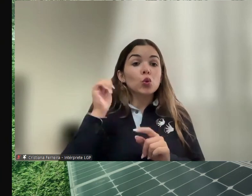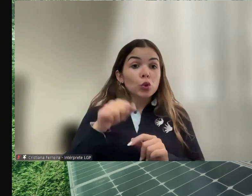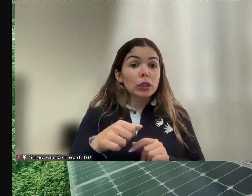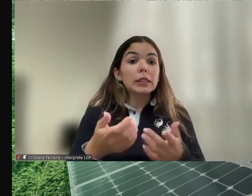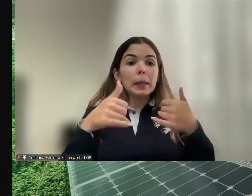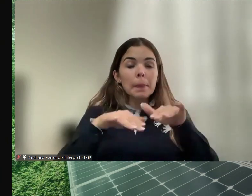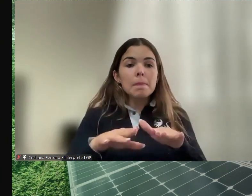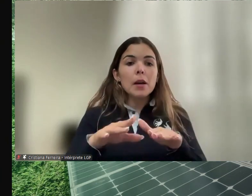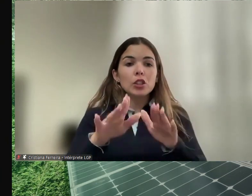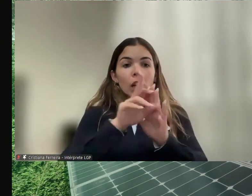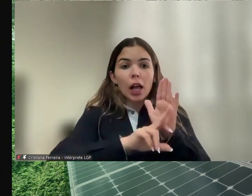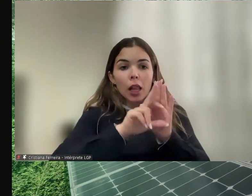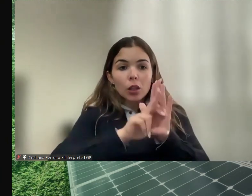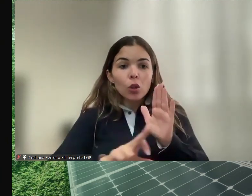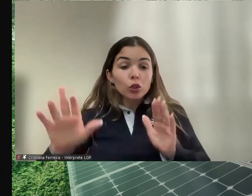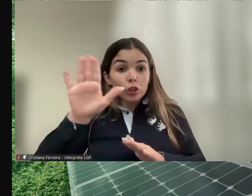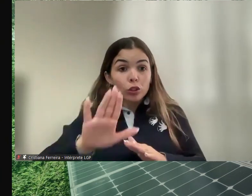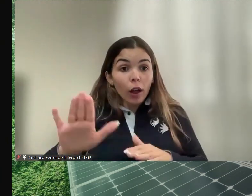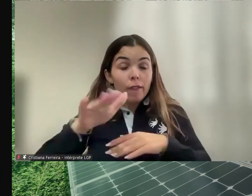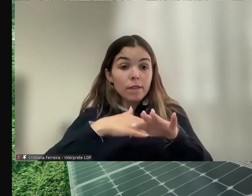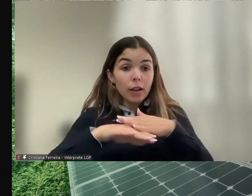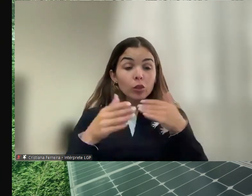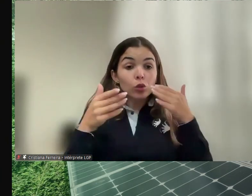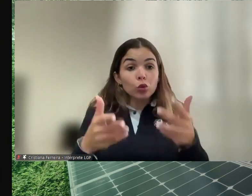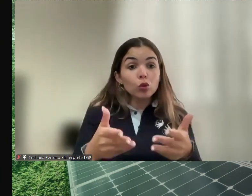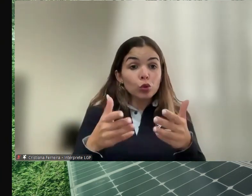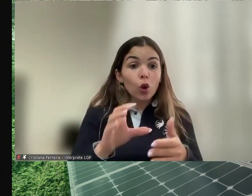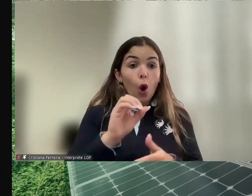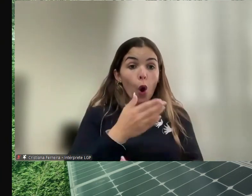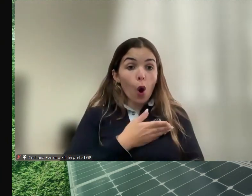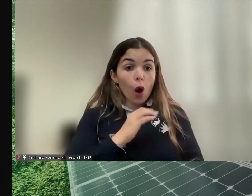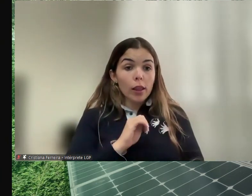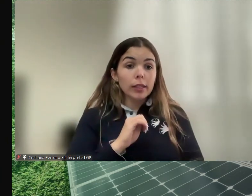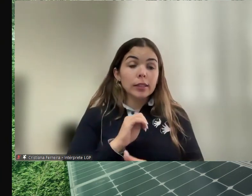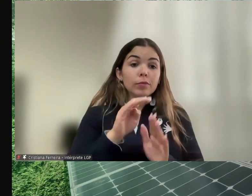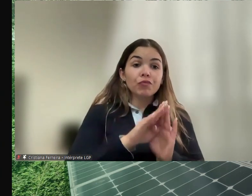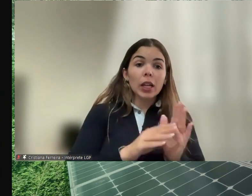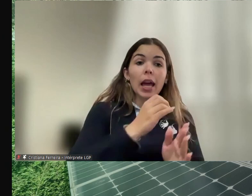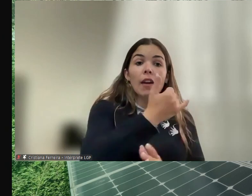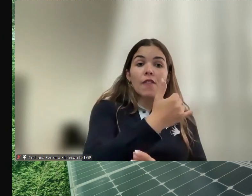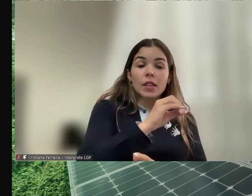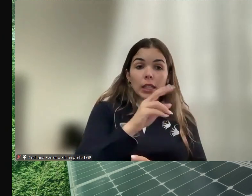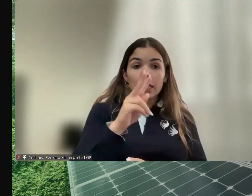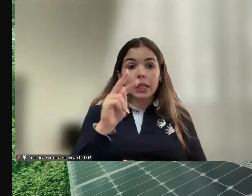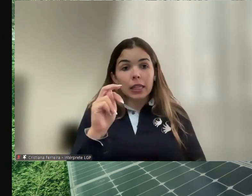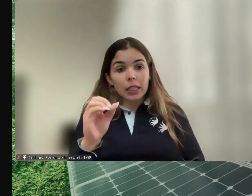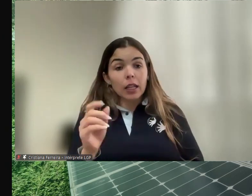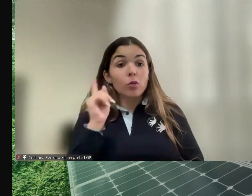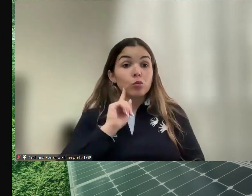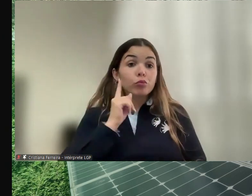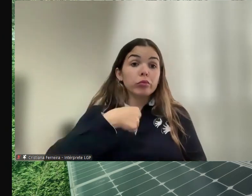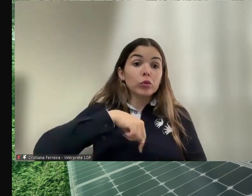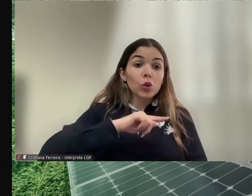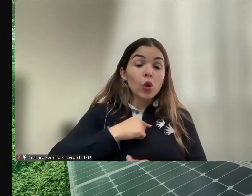relatório nacional, contributo para os ODS, para a Agenda 2030, e é importante que todos tenhamos noção que estamos